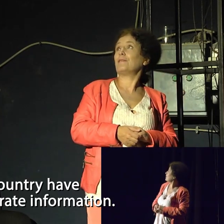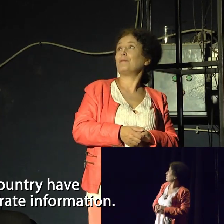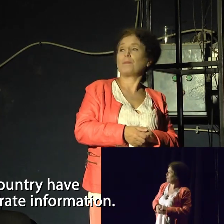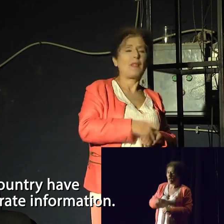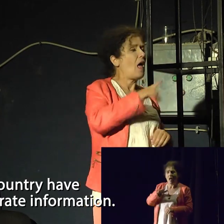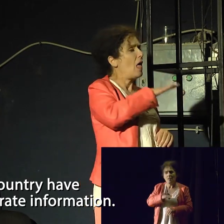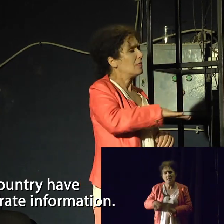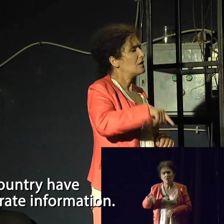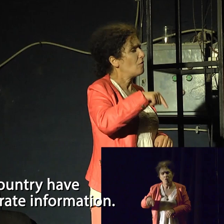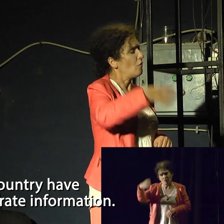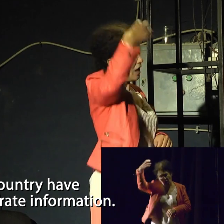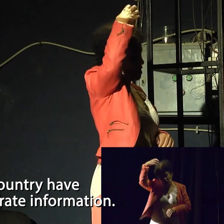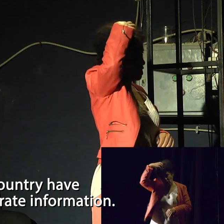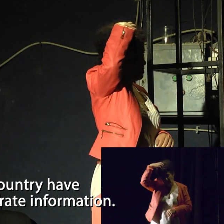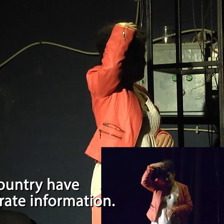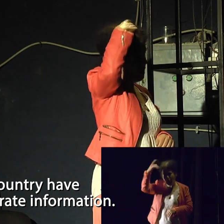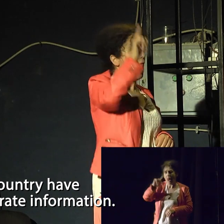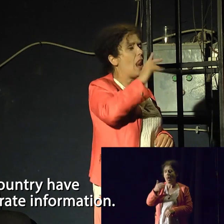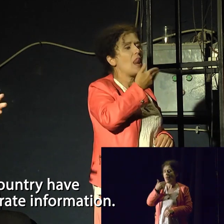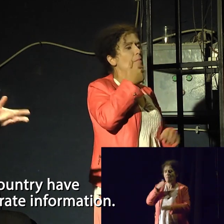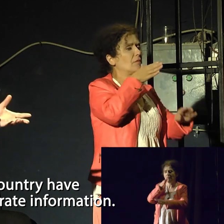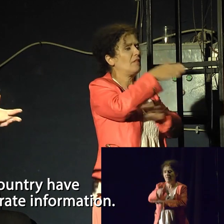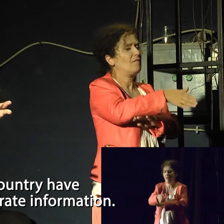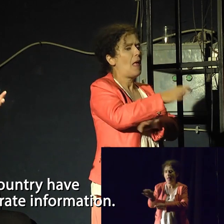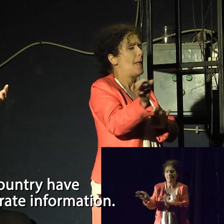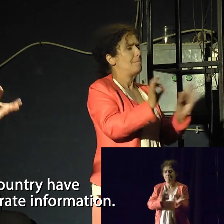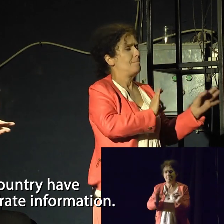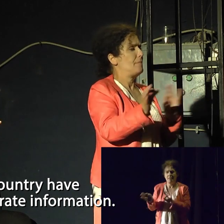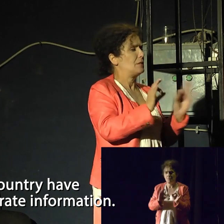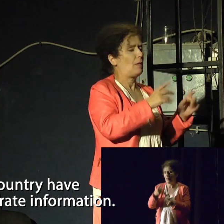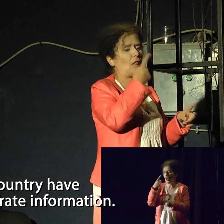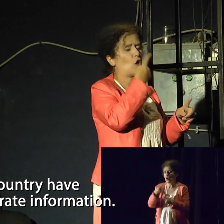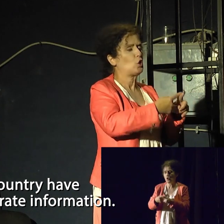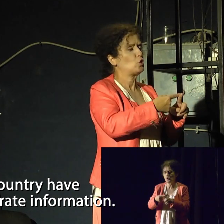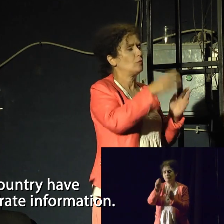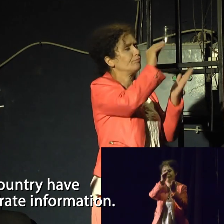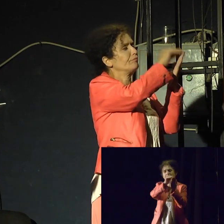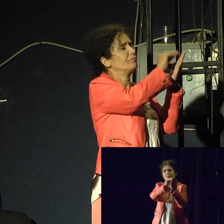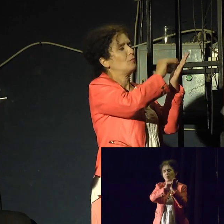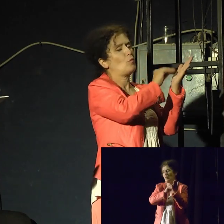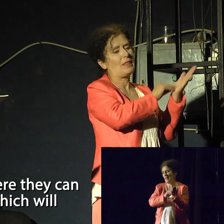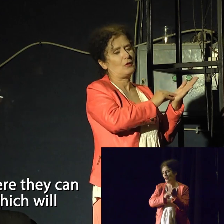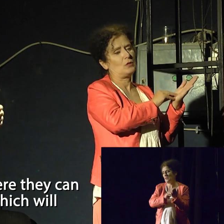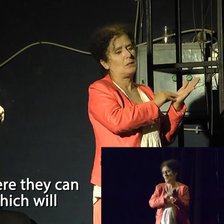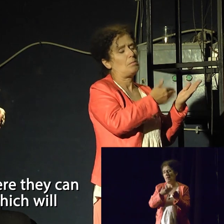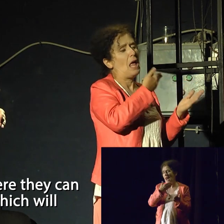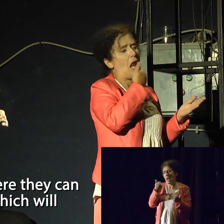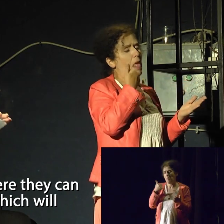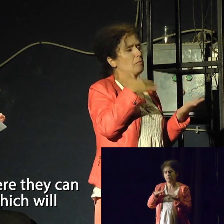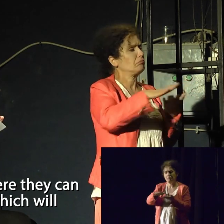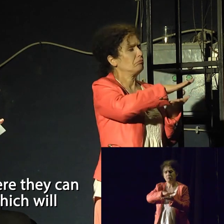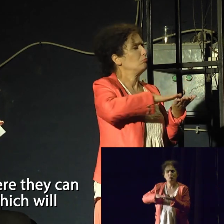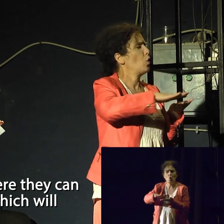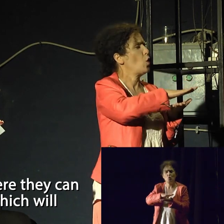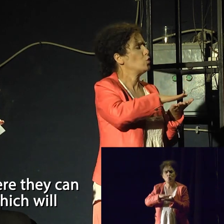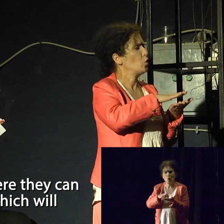Децата во оваа држава немаат пристап до безбедни и точни податоци. Немаат простор во